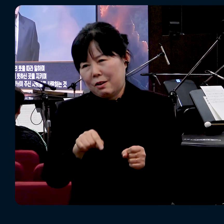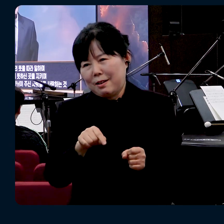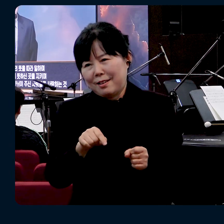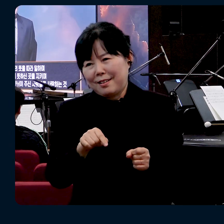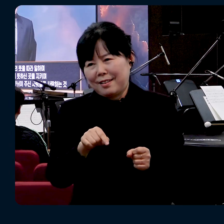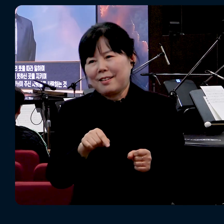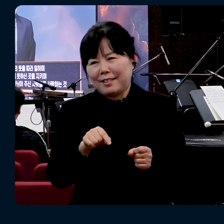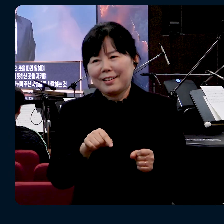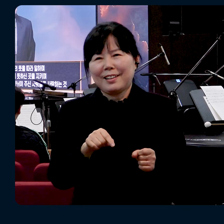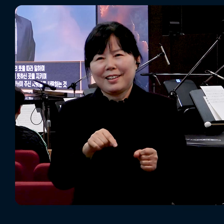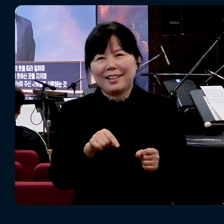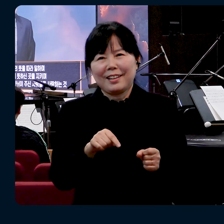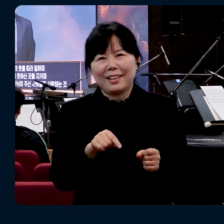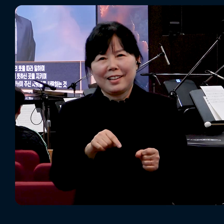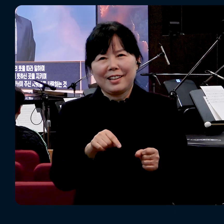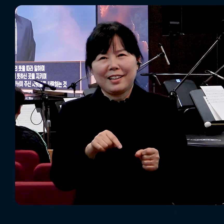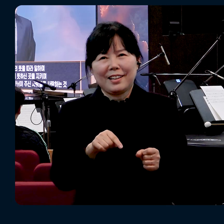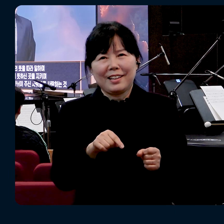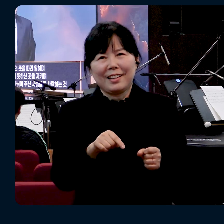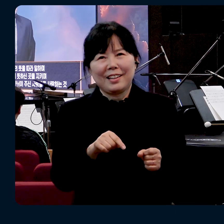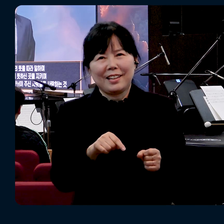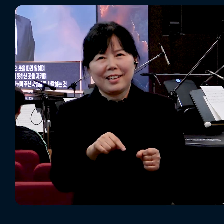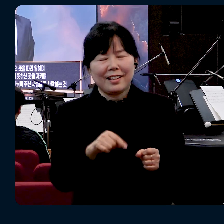그것이 바로